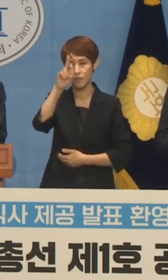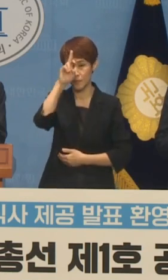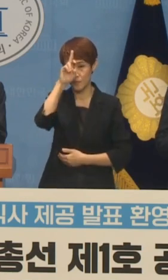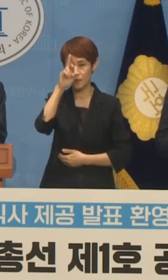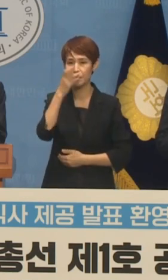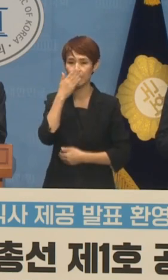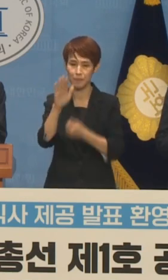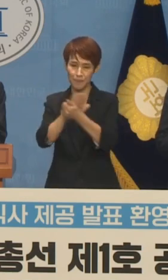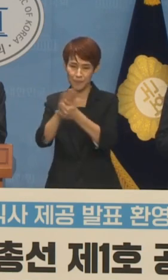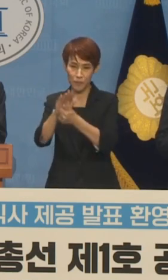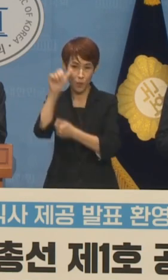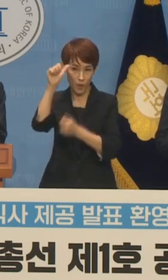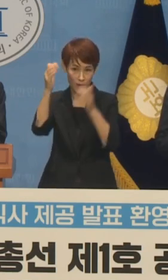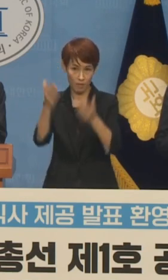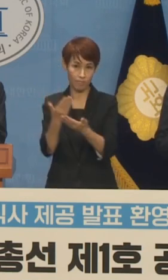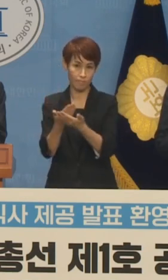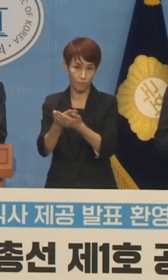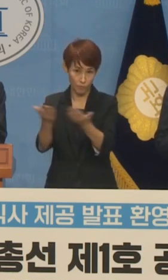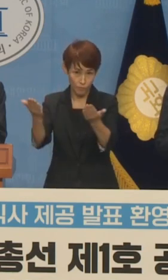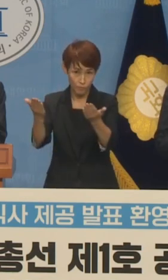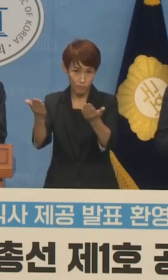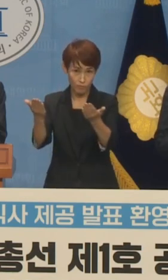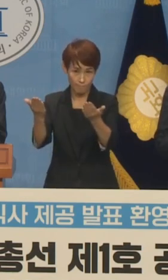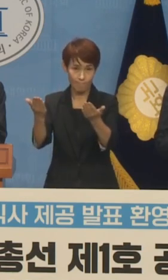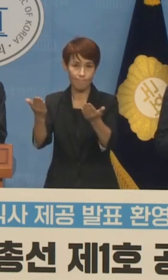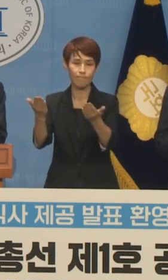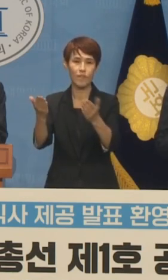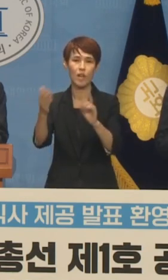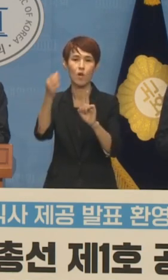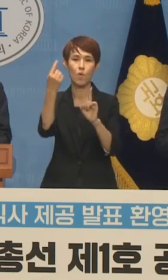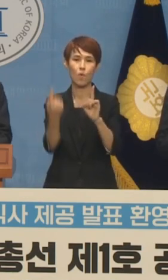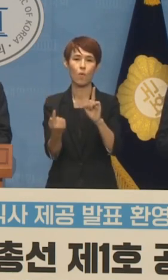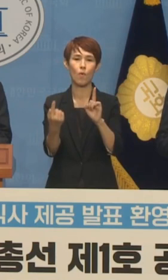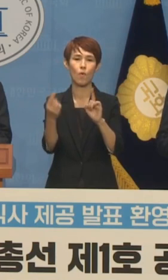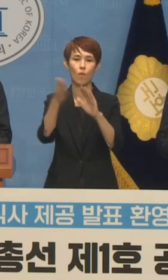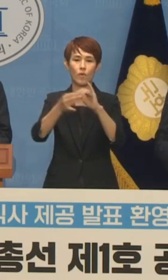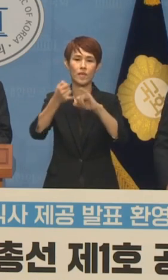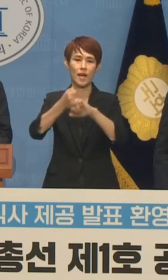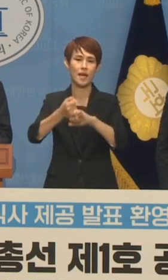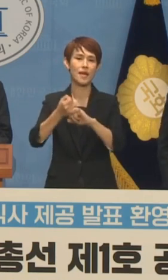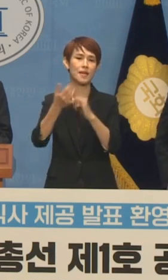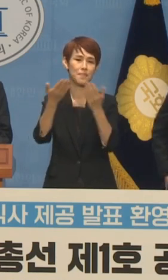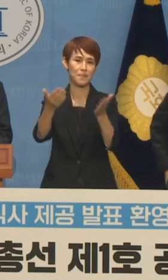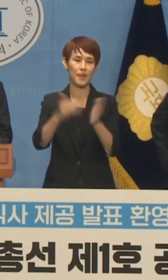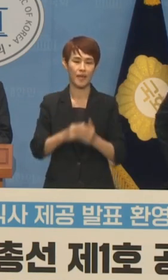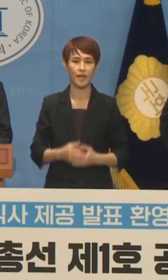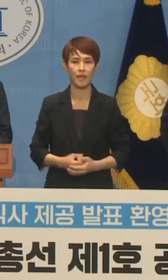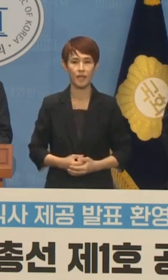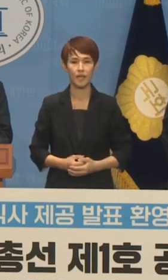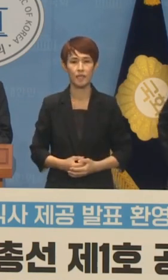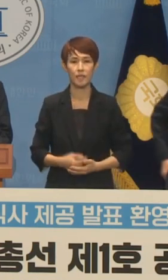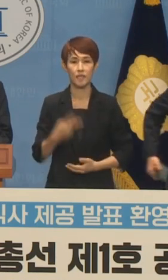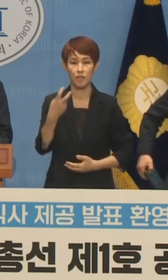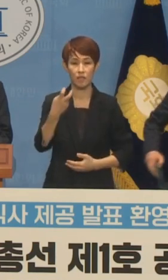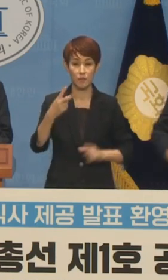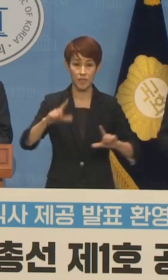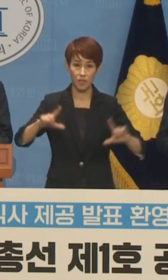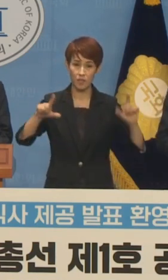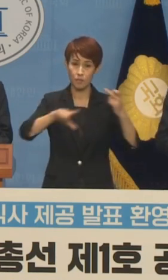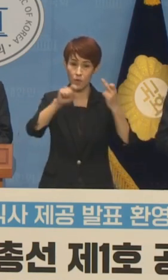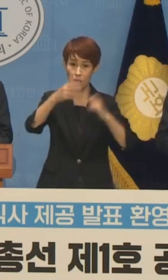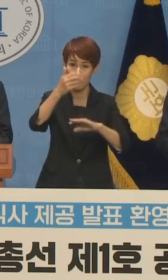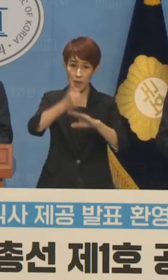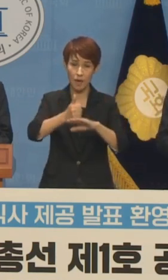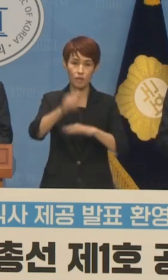밥상을 추진하겠다는 취지로 제1호 공약을 제시한 것입니다. 2022년 말 기준